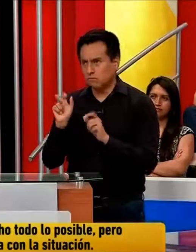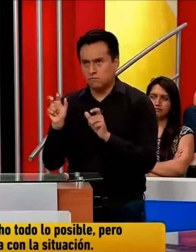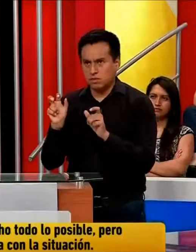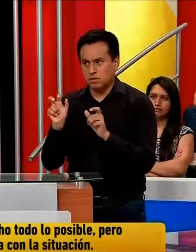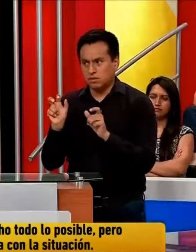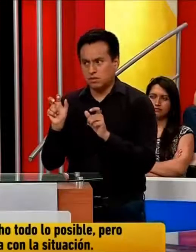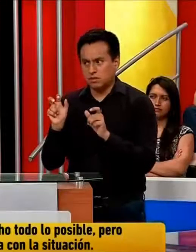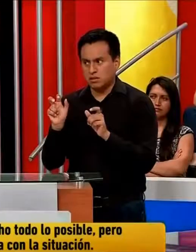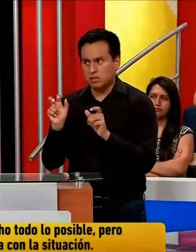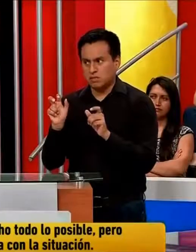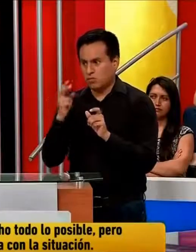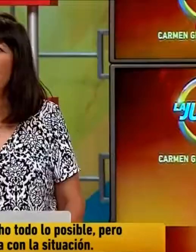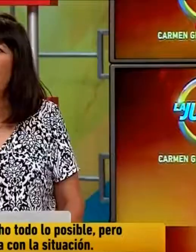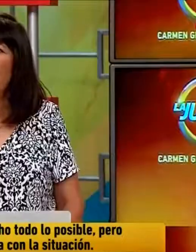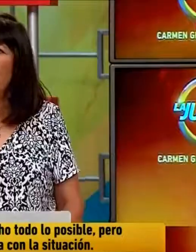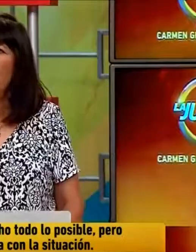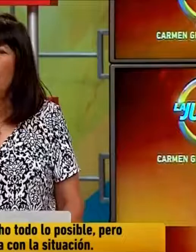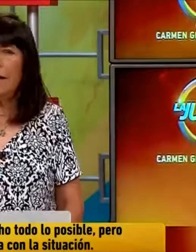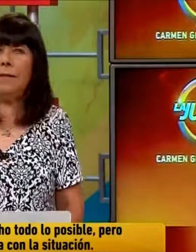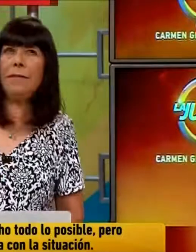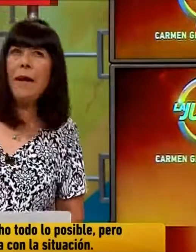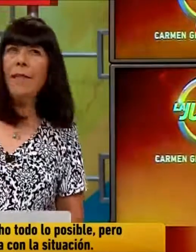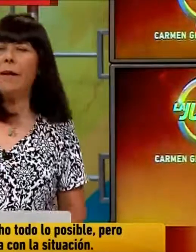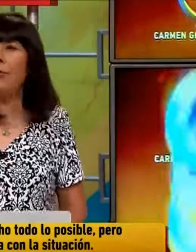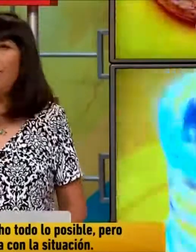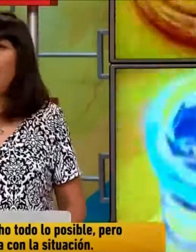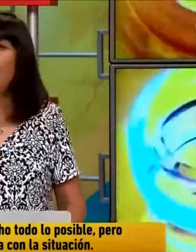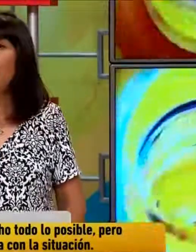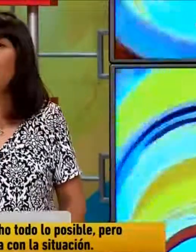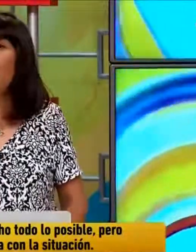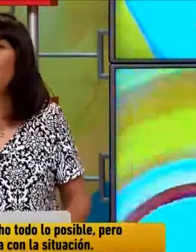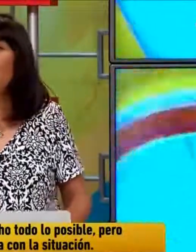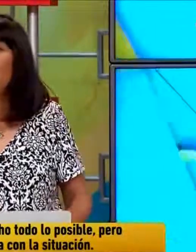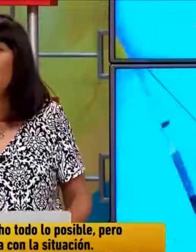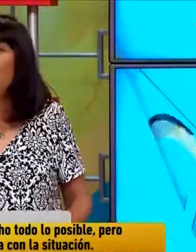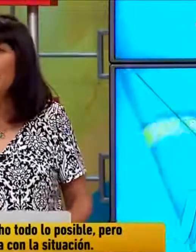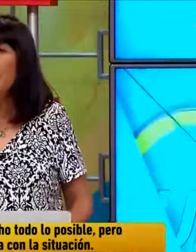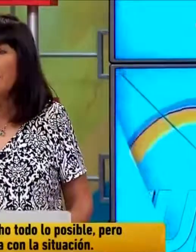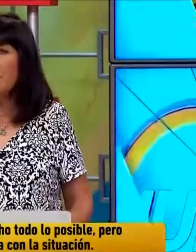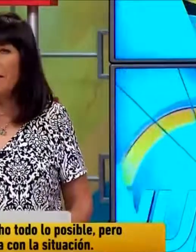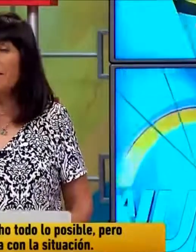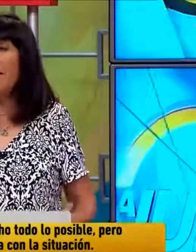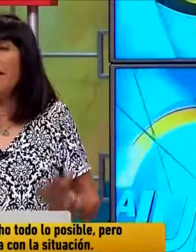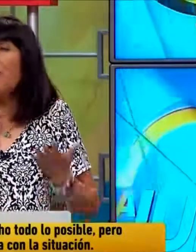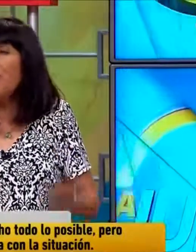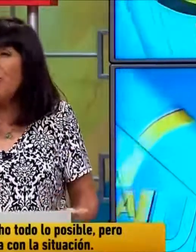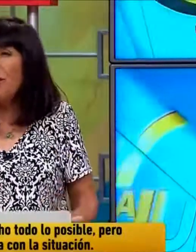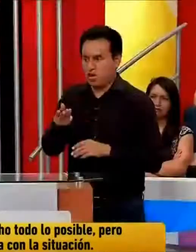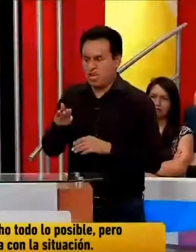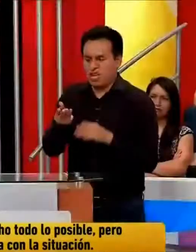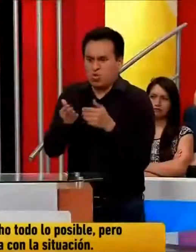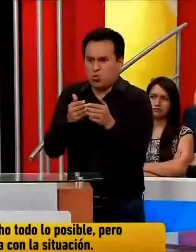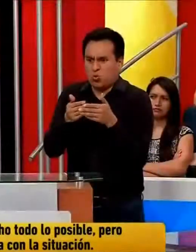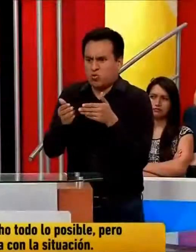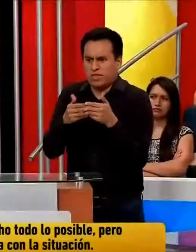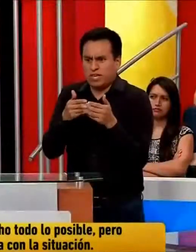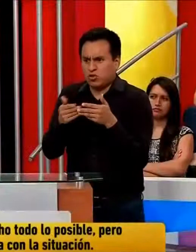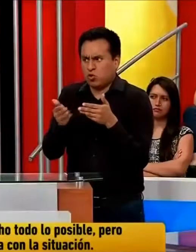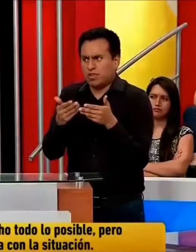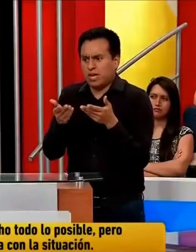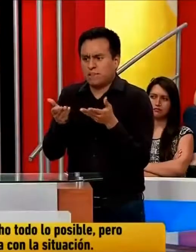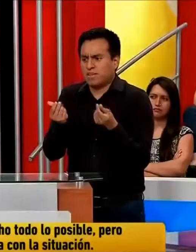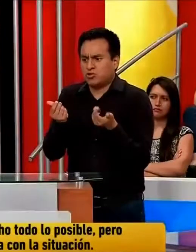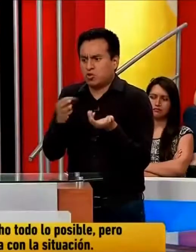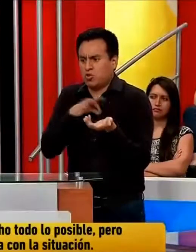la ve que no está, me llama y saca del bolsillo su pensión y me dice que dónde, dónde está la